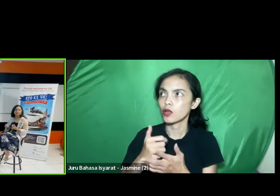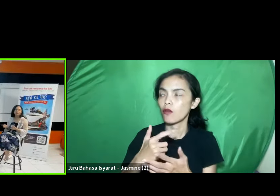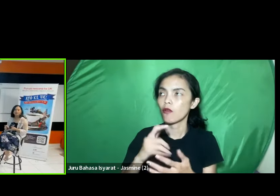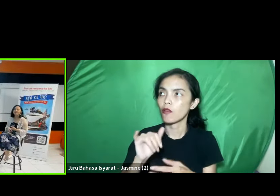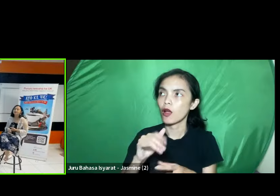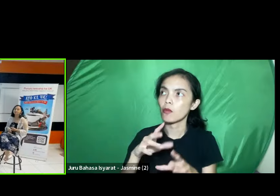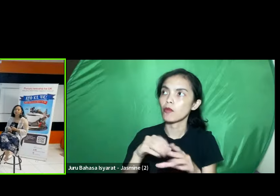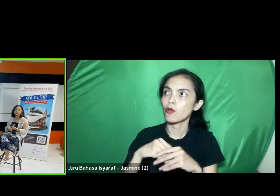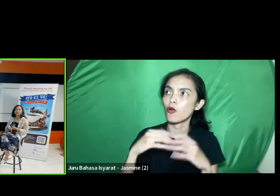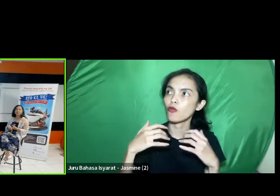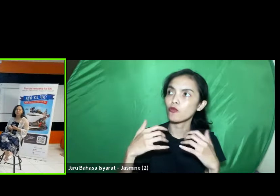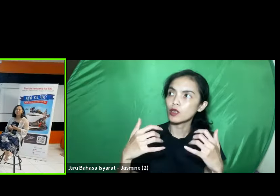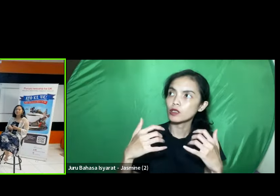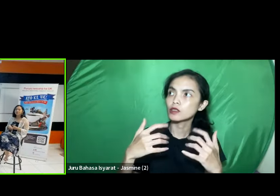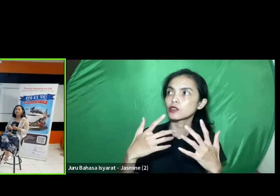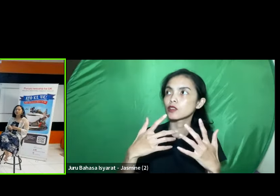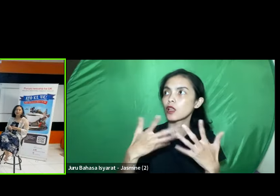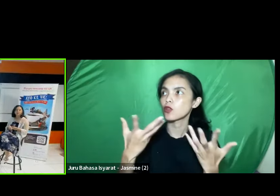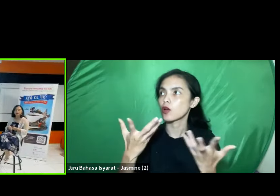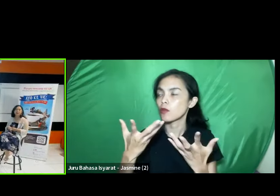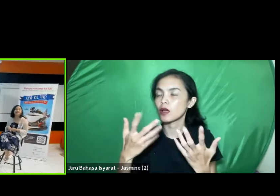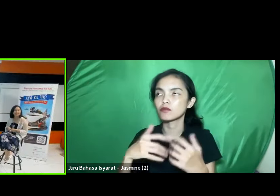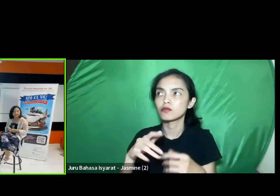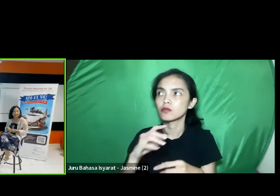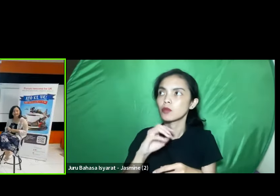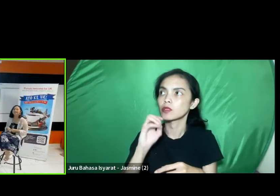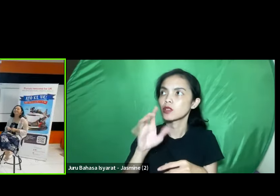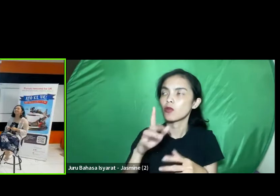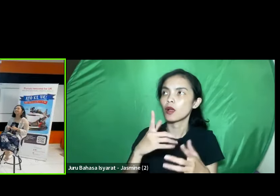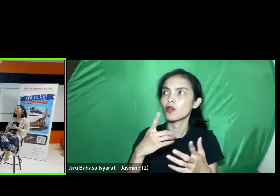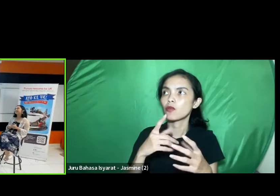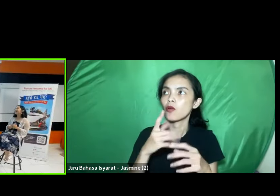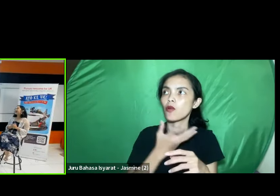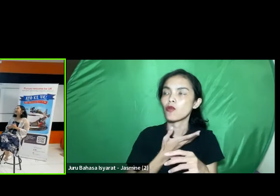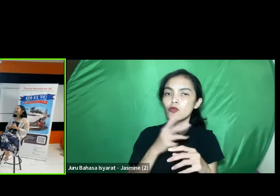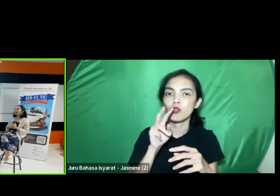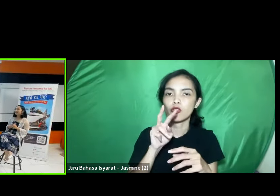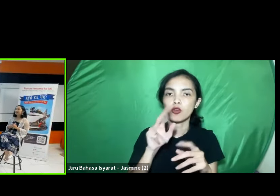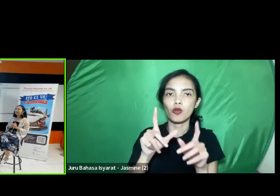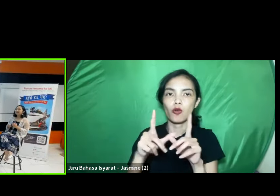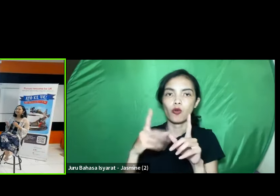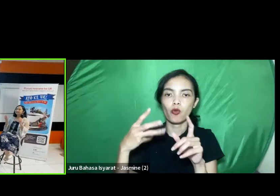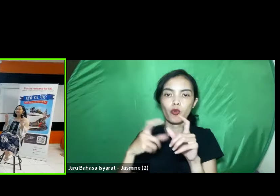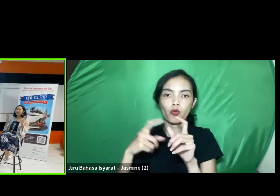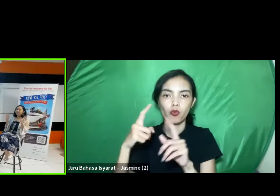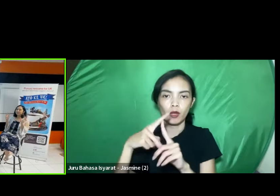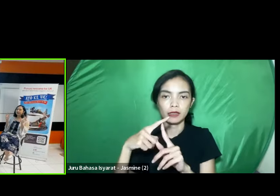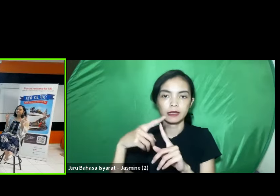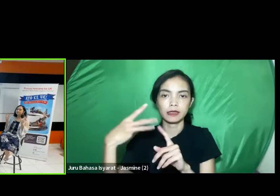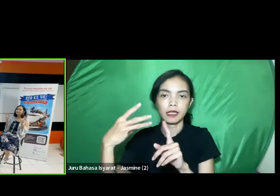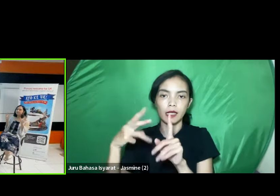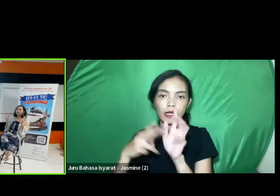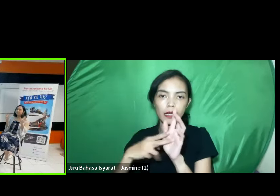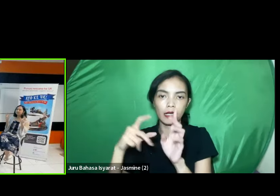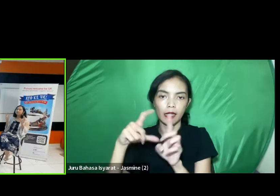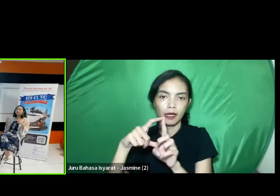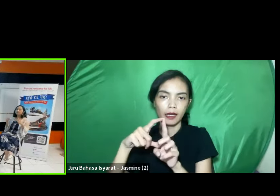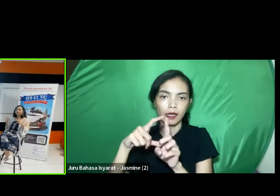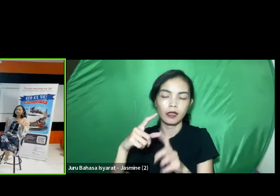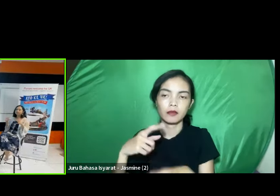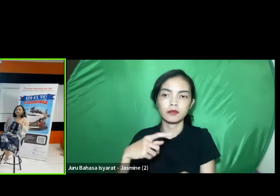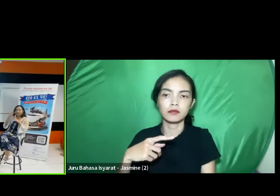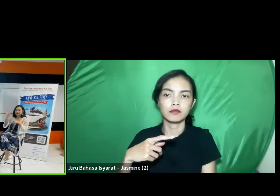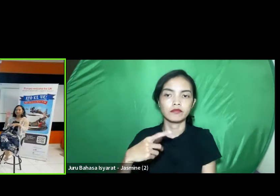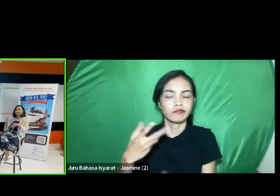ikut conference atau apa tapi waktu itu gue jawabnya gue mau nonton West end gitu jadi kayaknya itu emang tetap